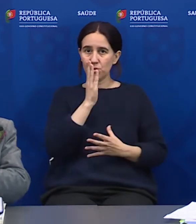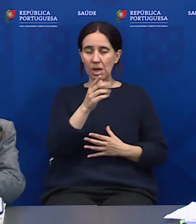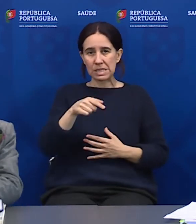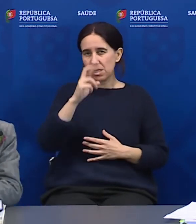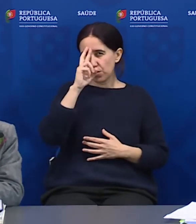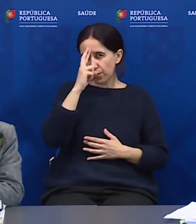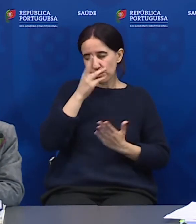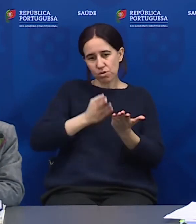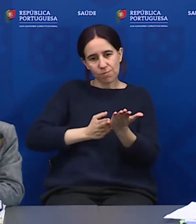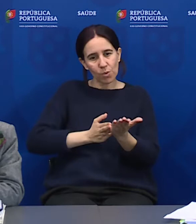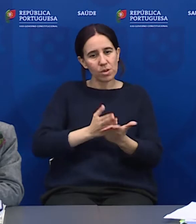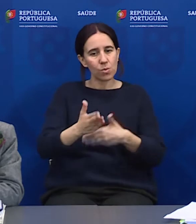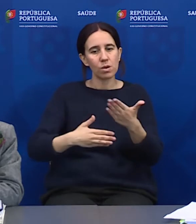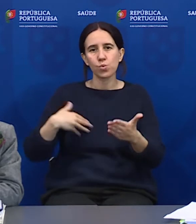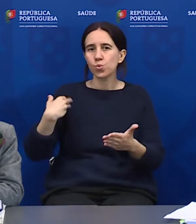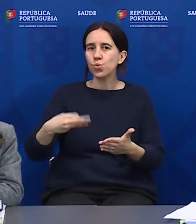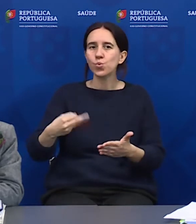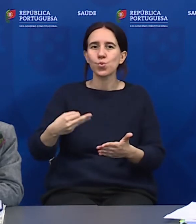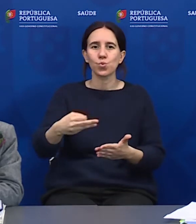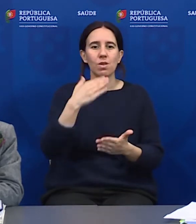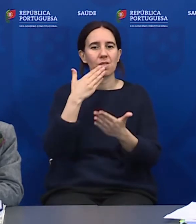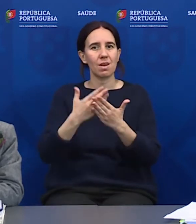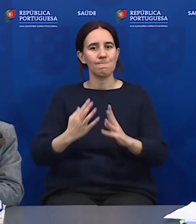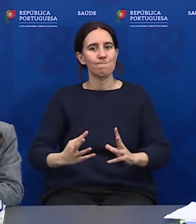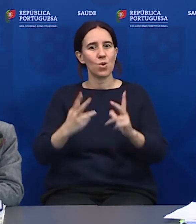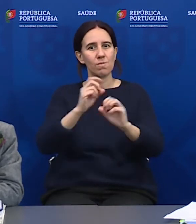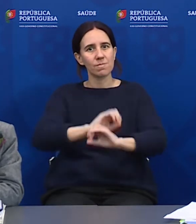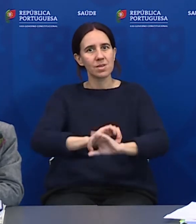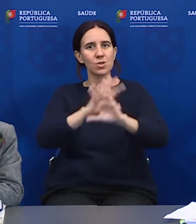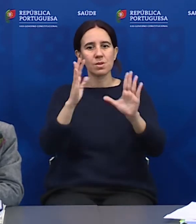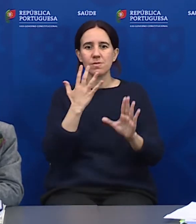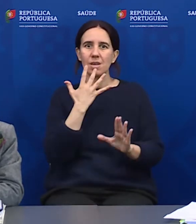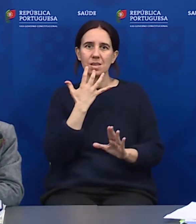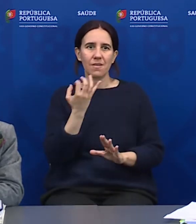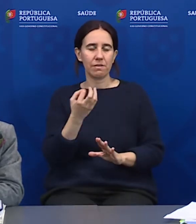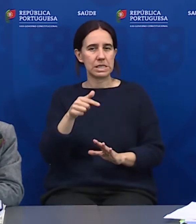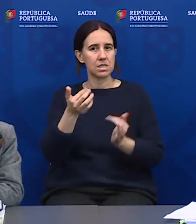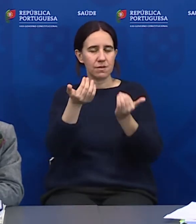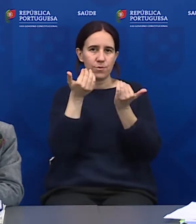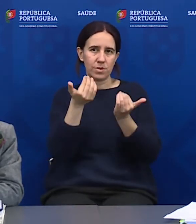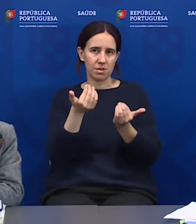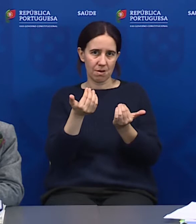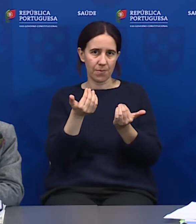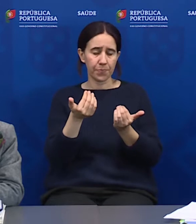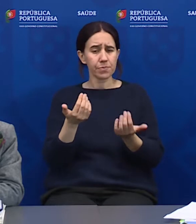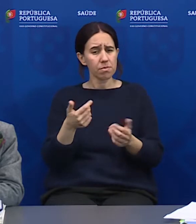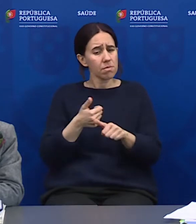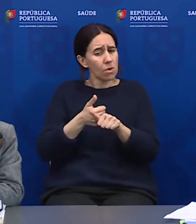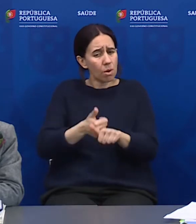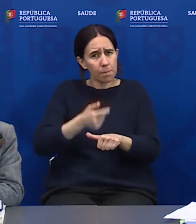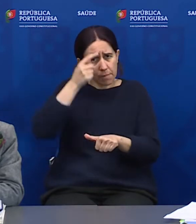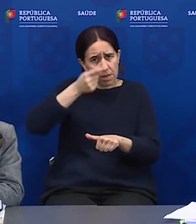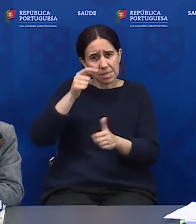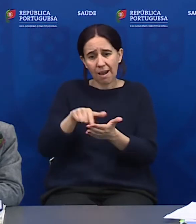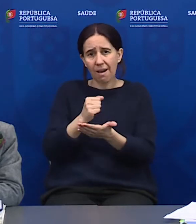vamos continuar a fazer todos os dias por melhorar de uma forma transparente e rigorosa esta informação, obedecendo sempre